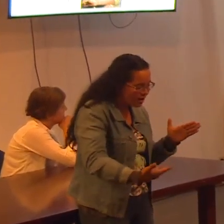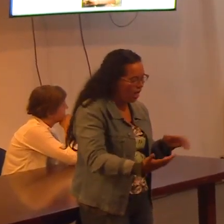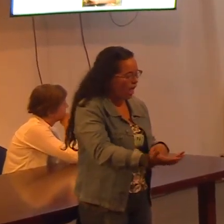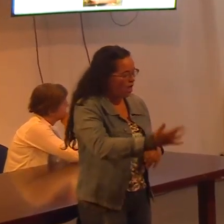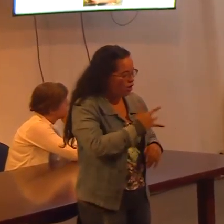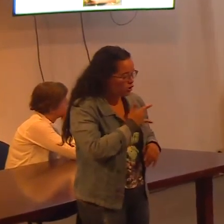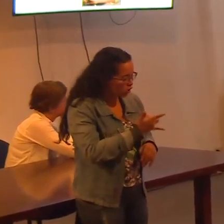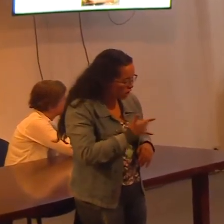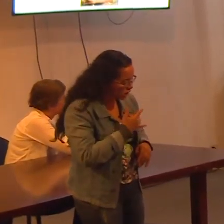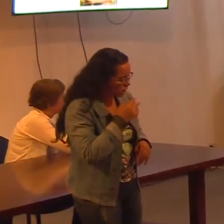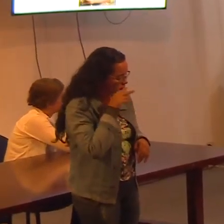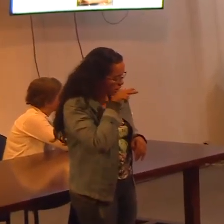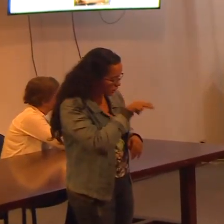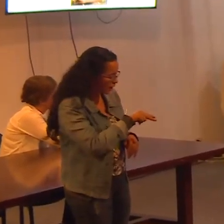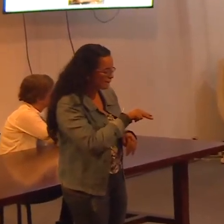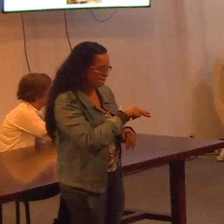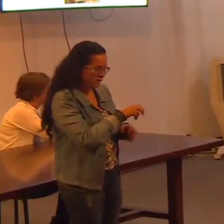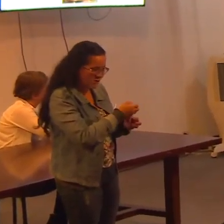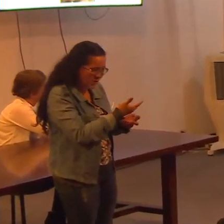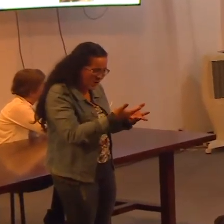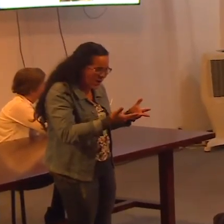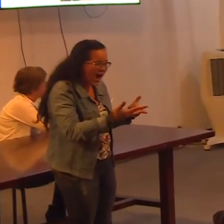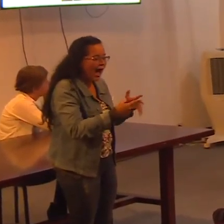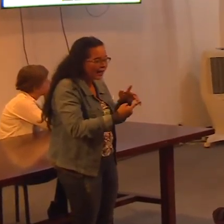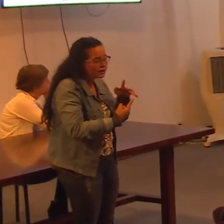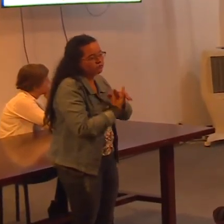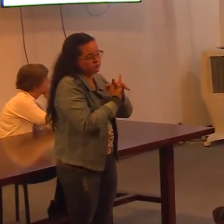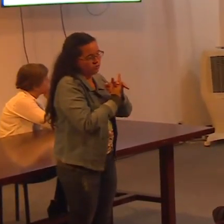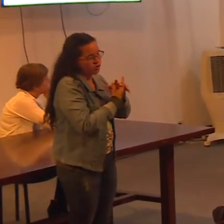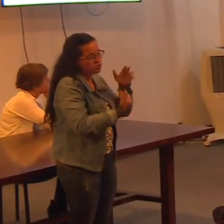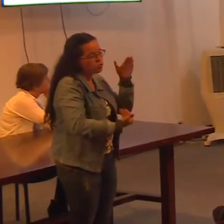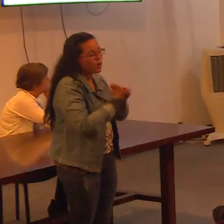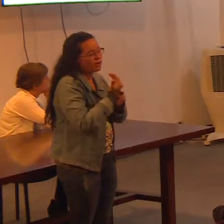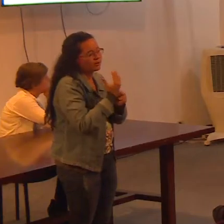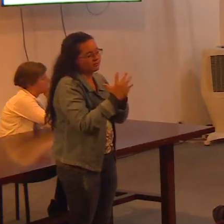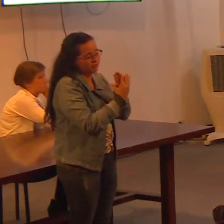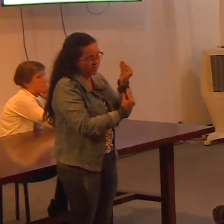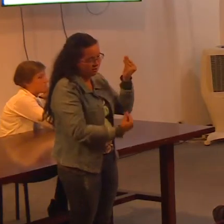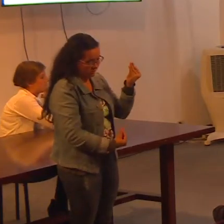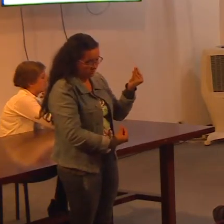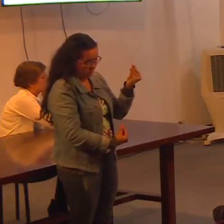de los docentes en formación del grupo de Sistematizarte.